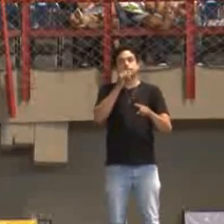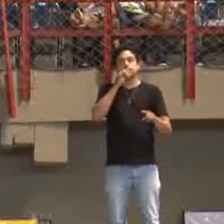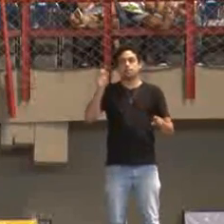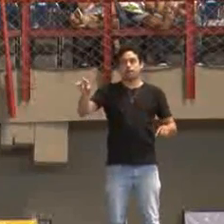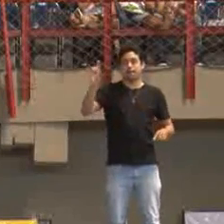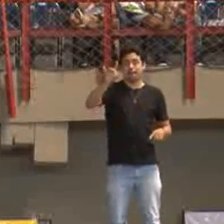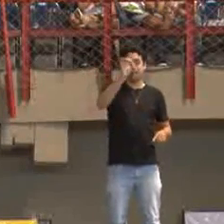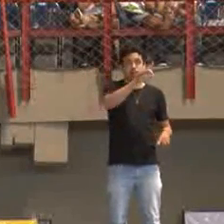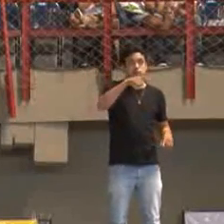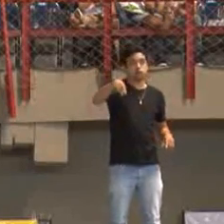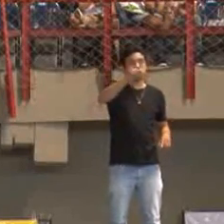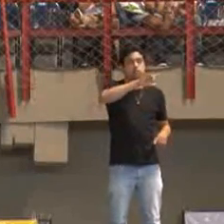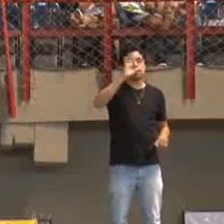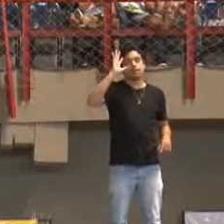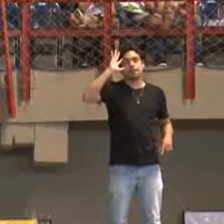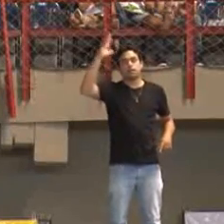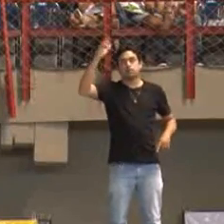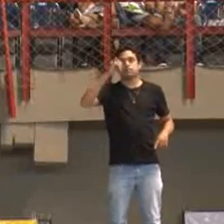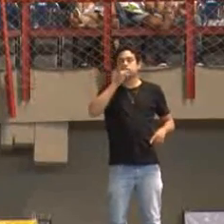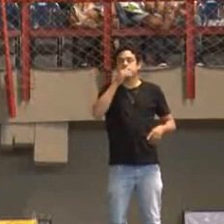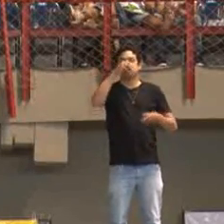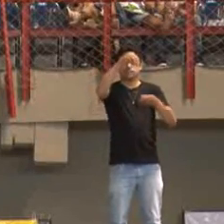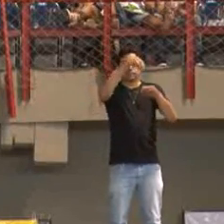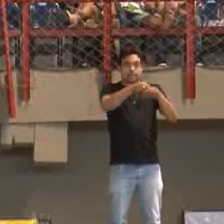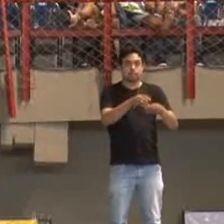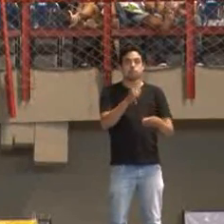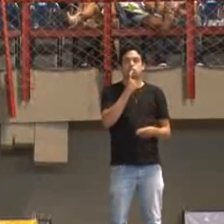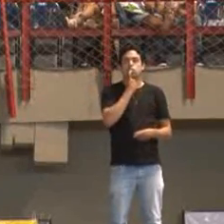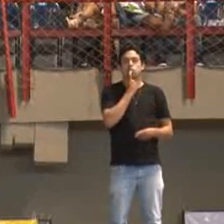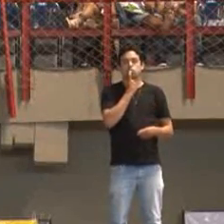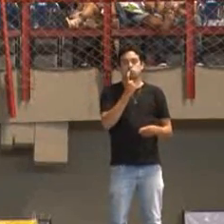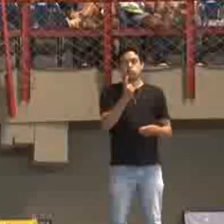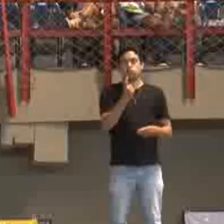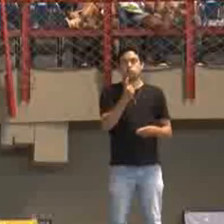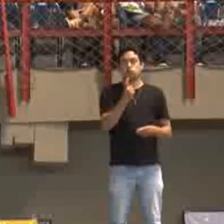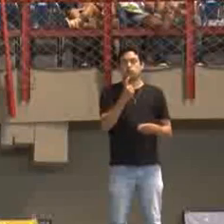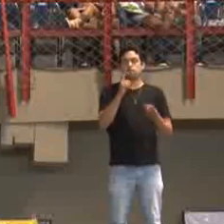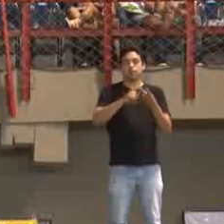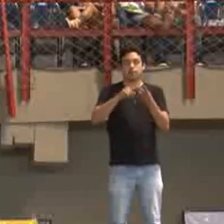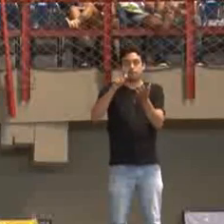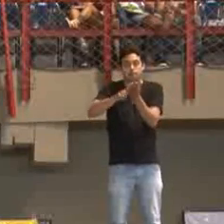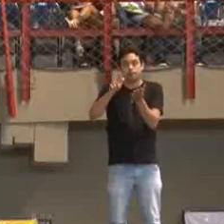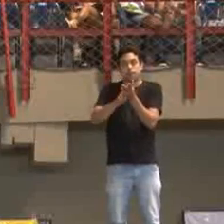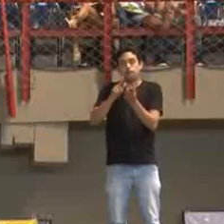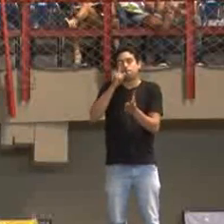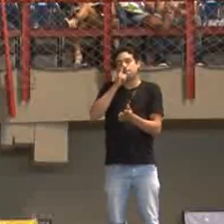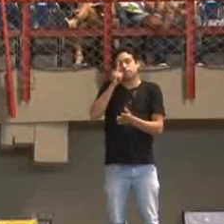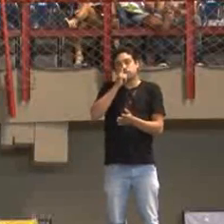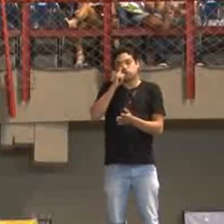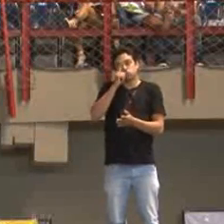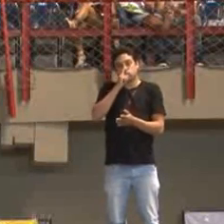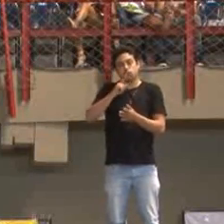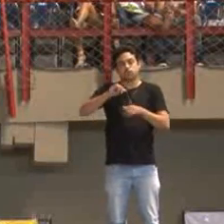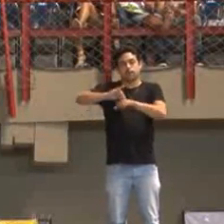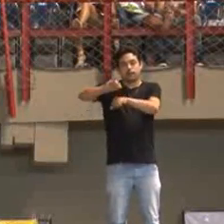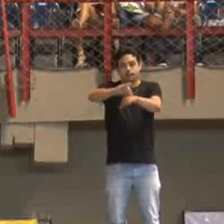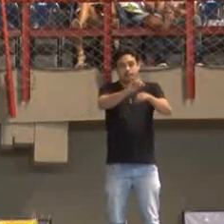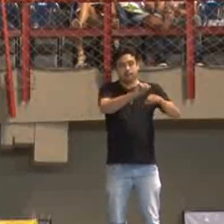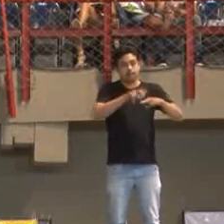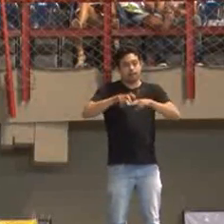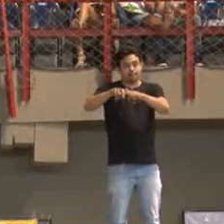um de vocês resolver deixar a sua caixinha de suco, o seu papelzinho de biscoito aí em cima da cadeira?